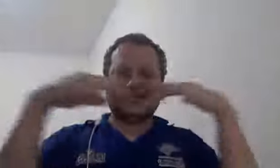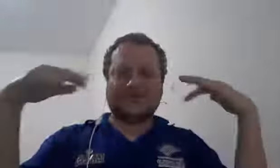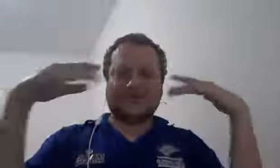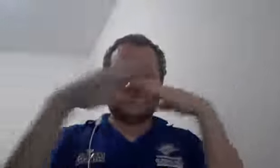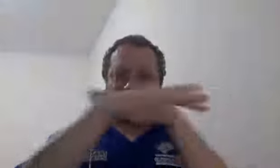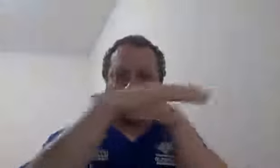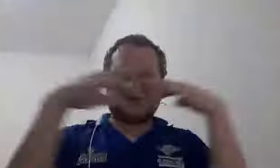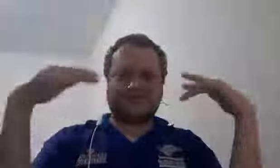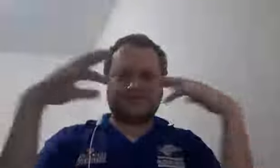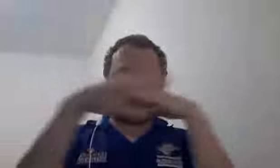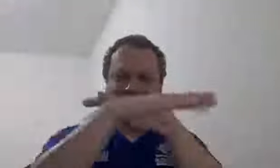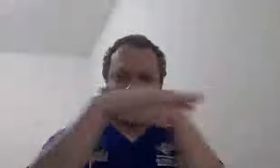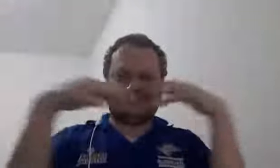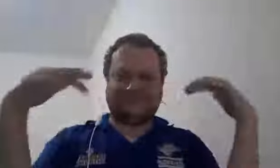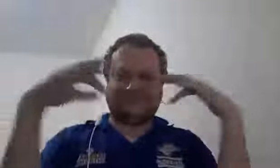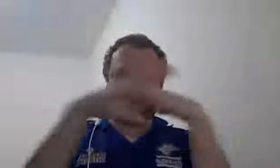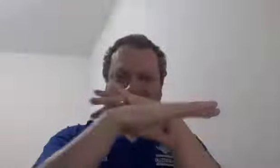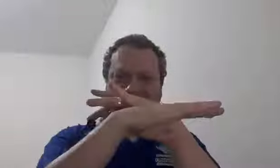Estação Conceição.